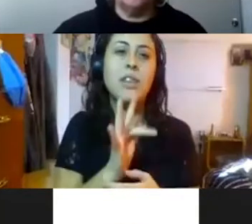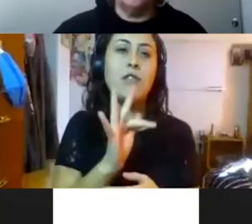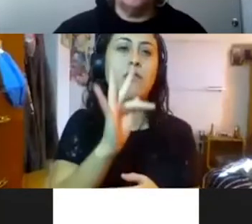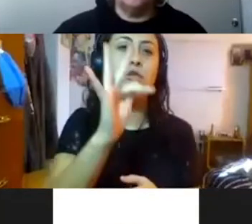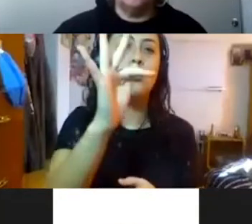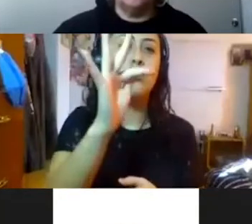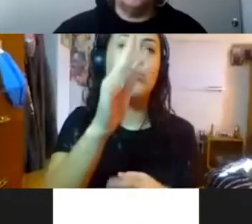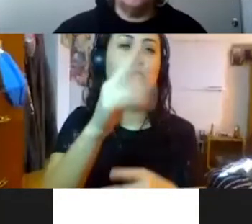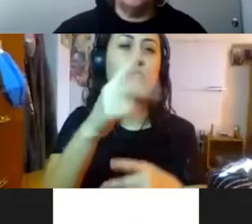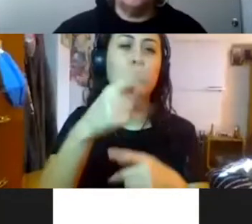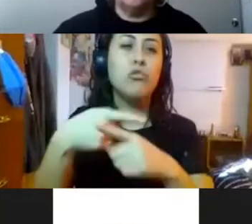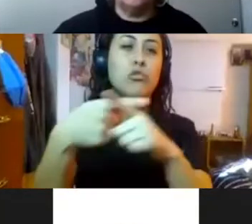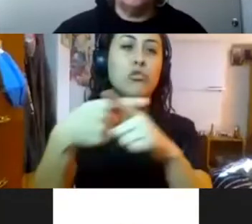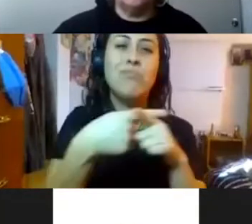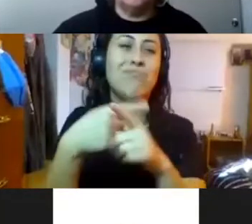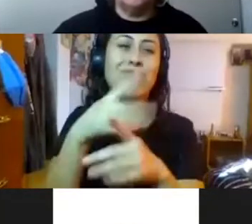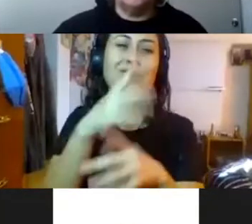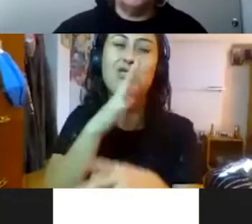inclusiva?